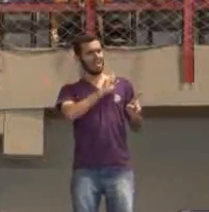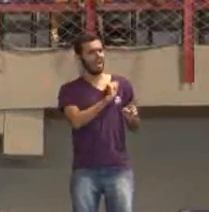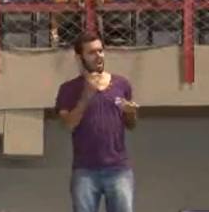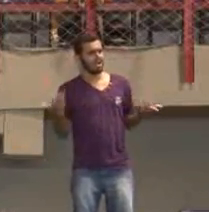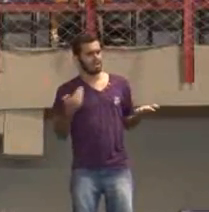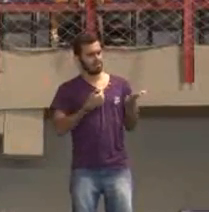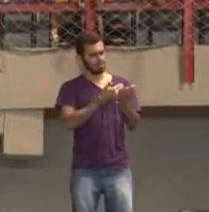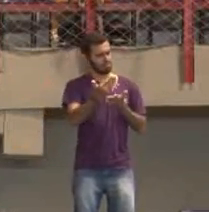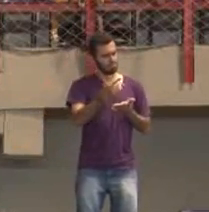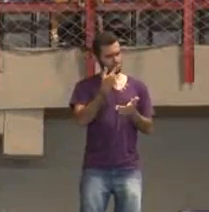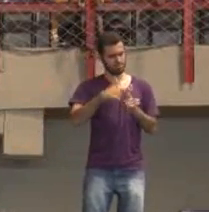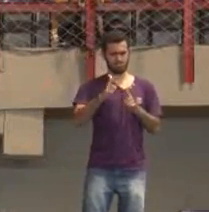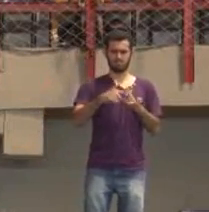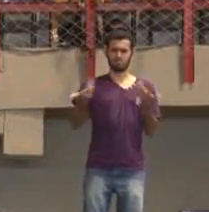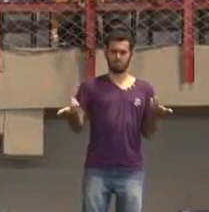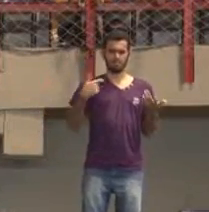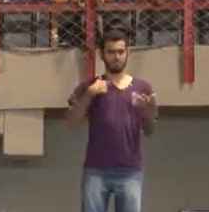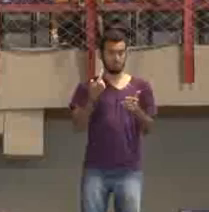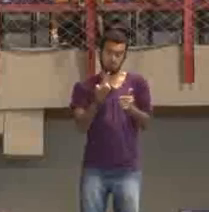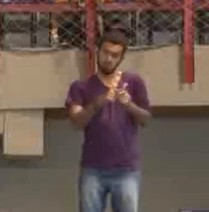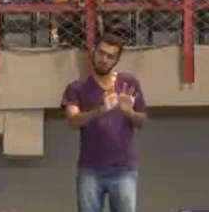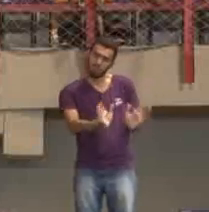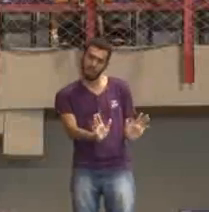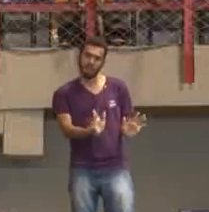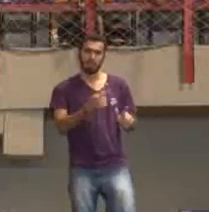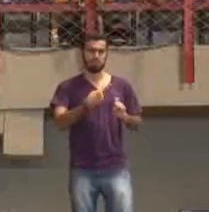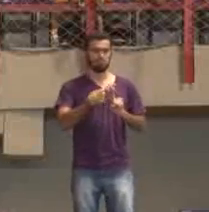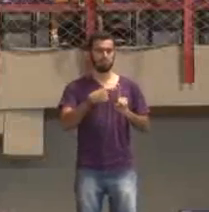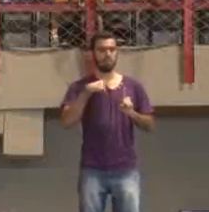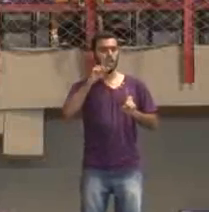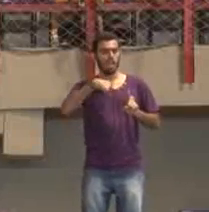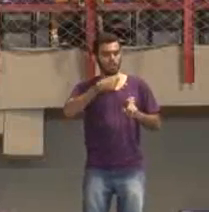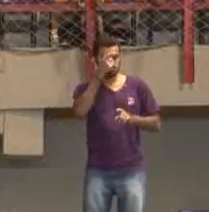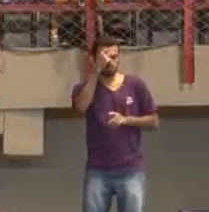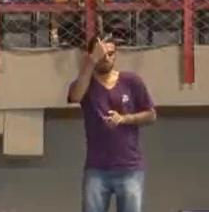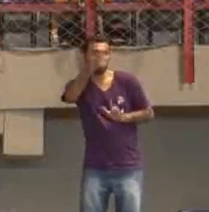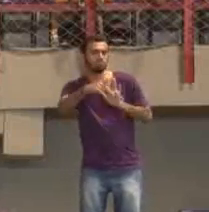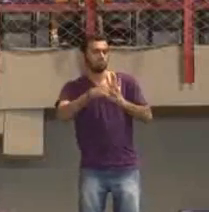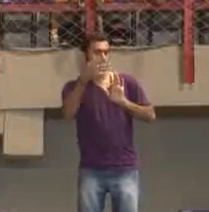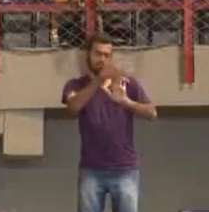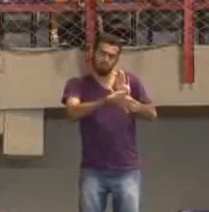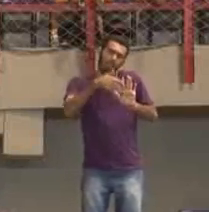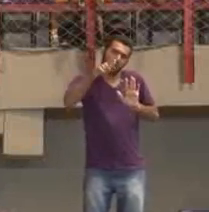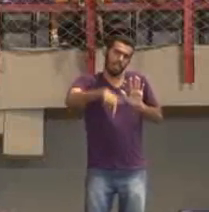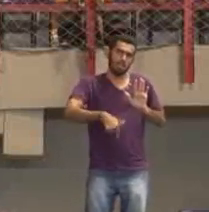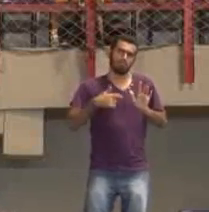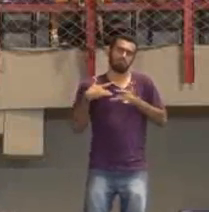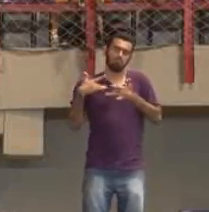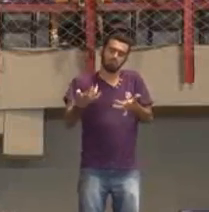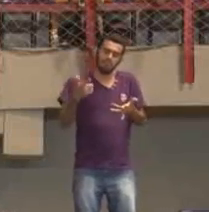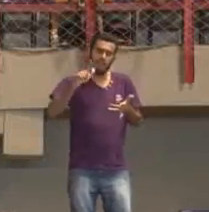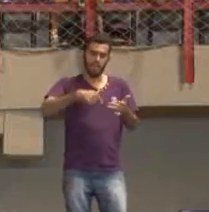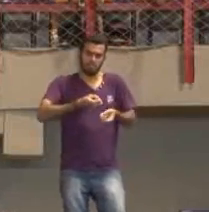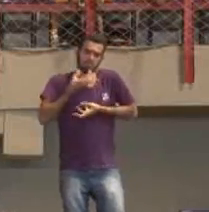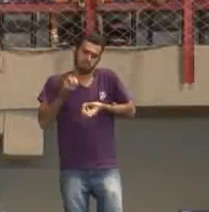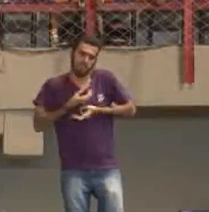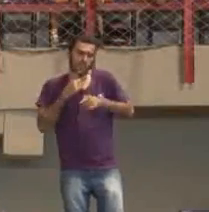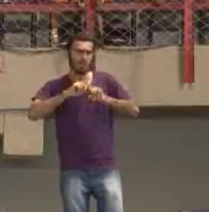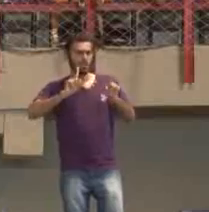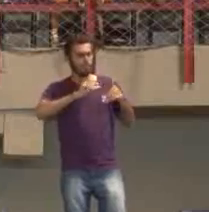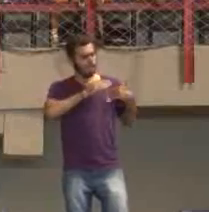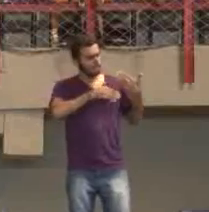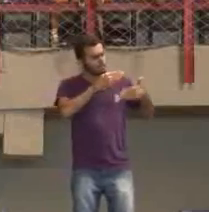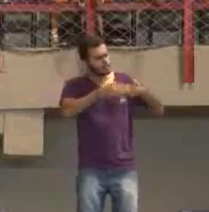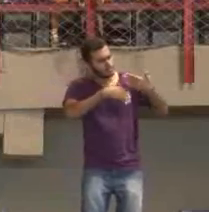liga, porque por enquanto o erro é na ideia. Legal, é poético. Até que chega lá na frente e diz